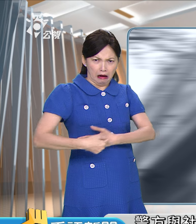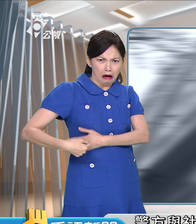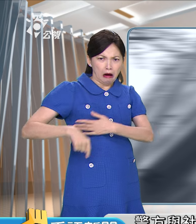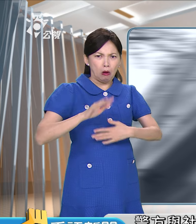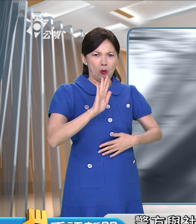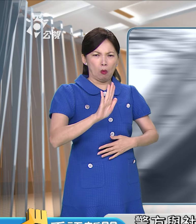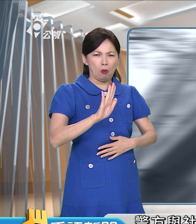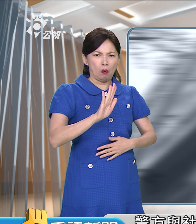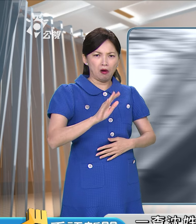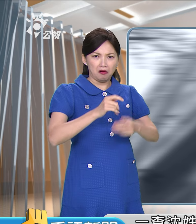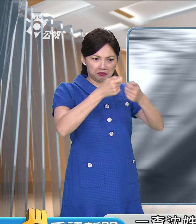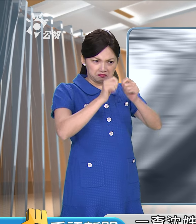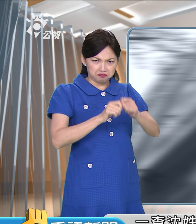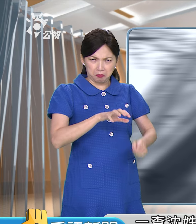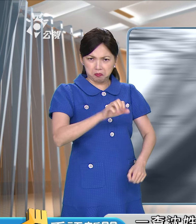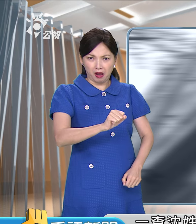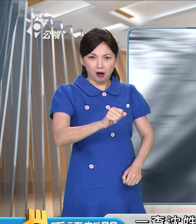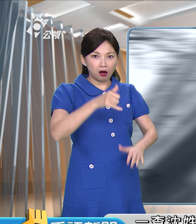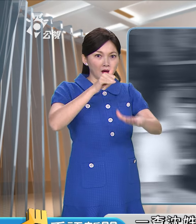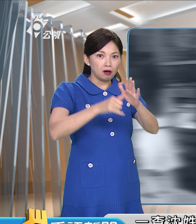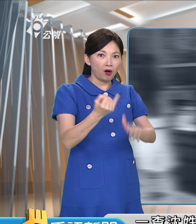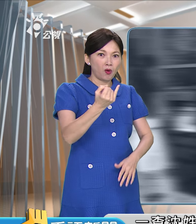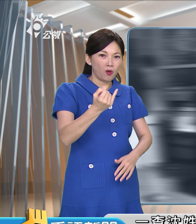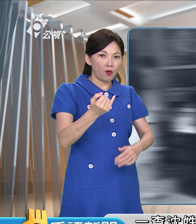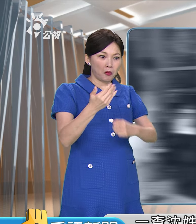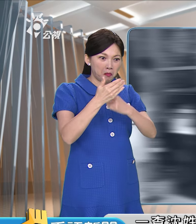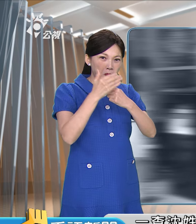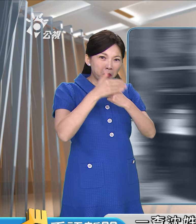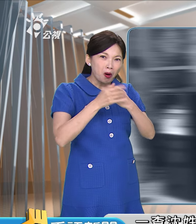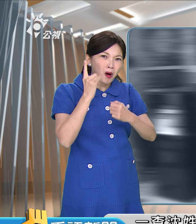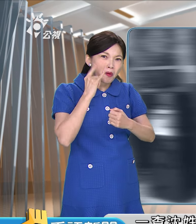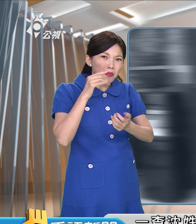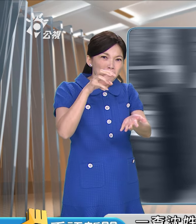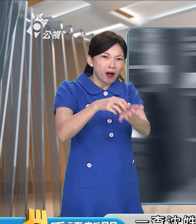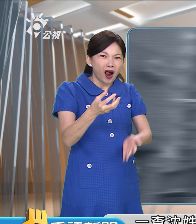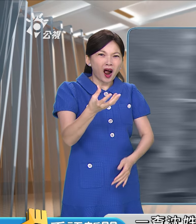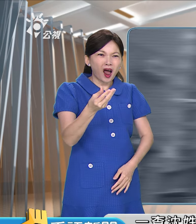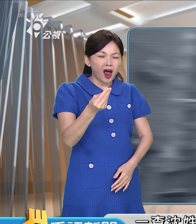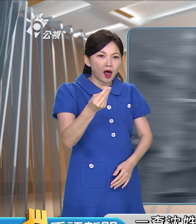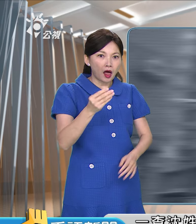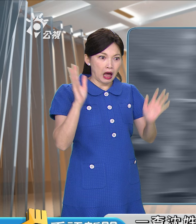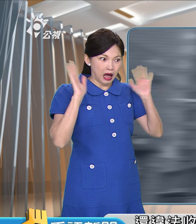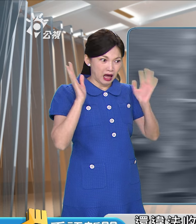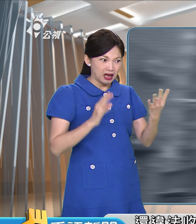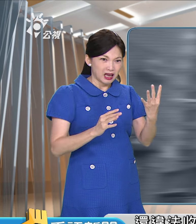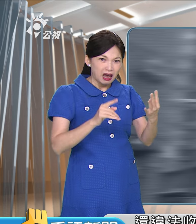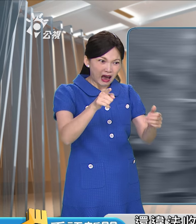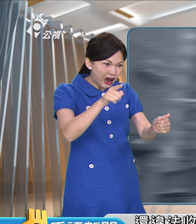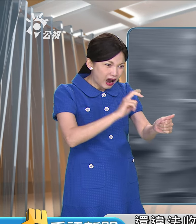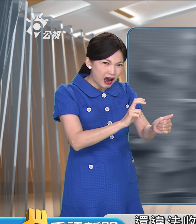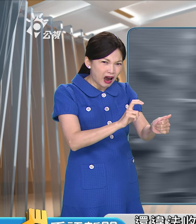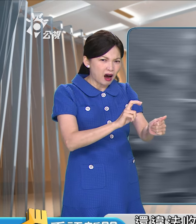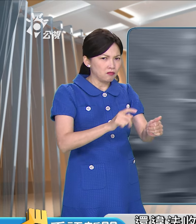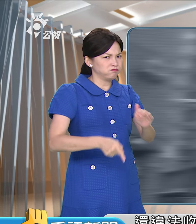势，一查，沈姓女子也没有任何保姆执照。还违法收托4名幼